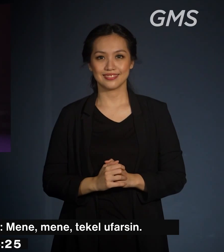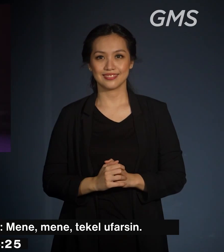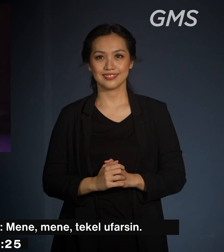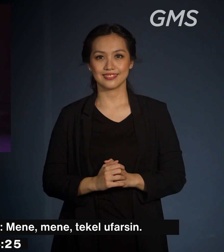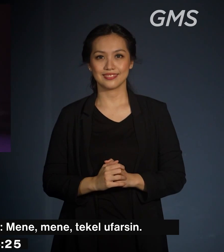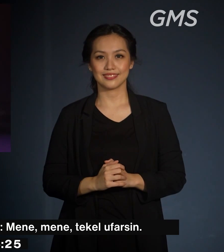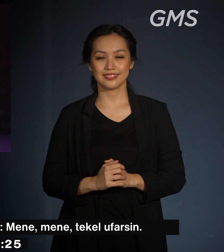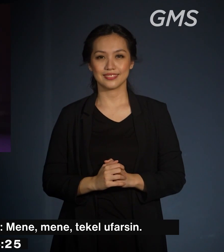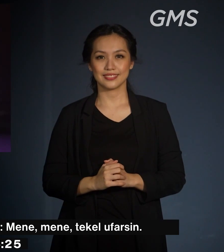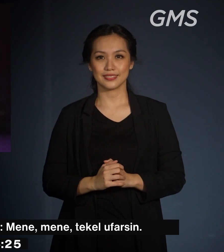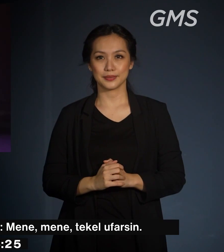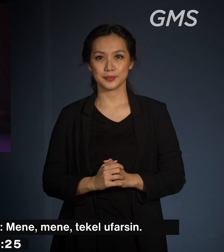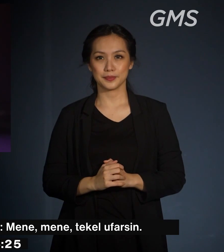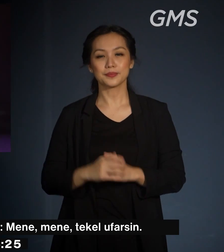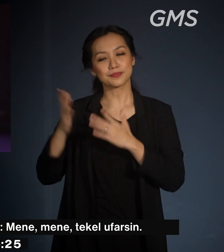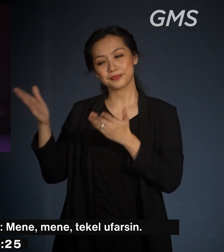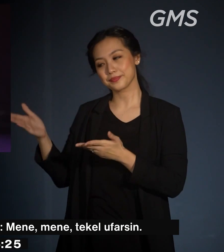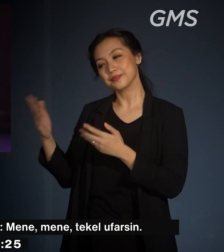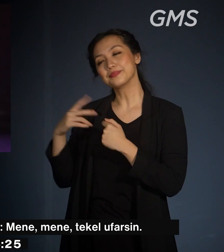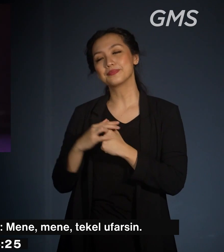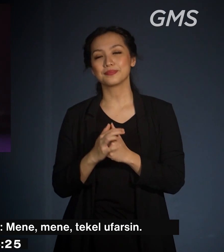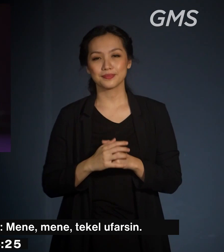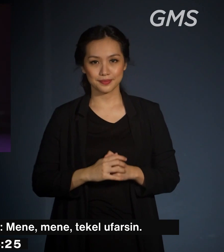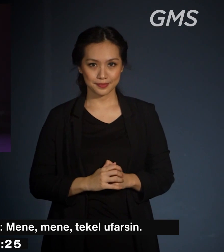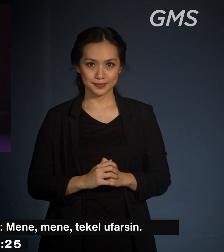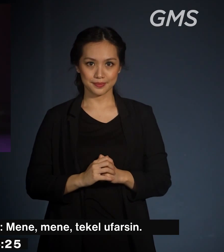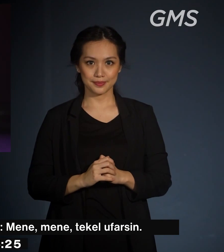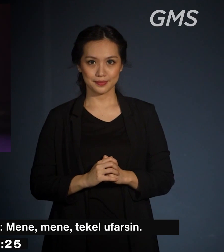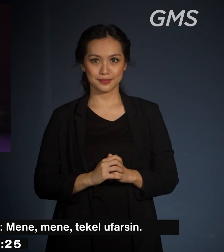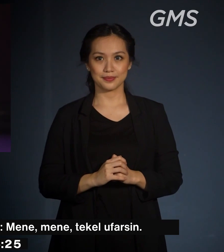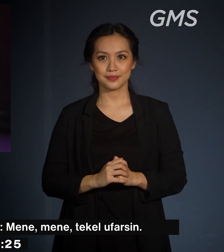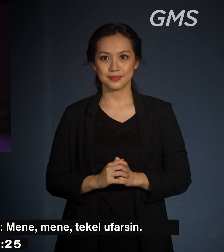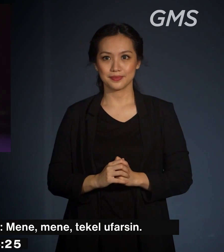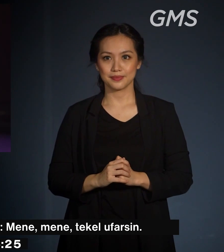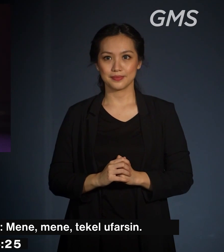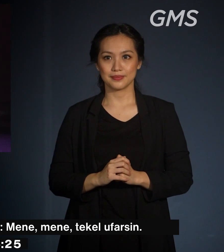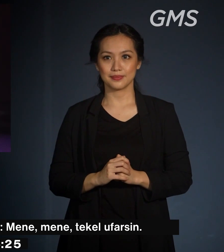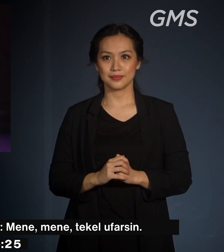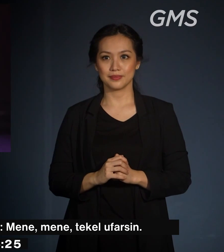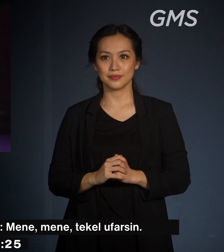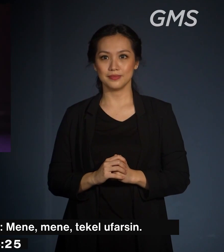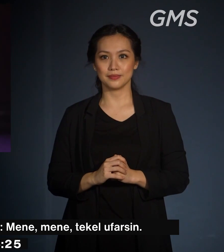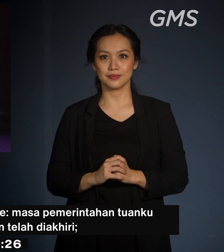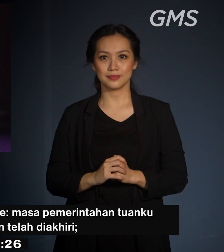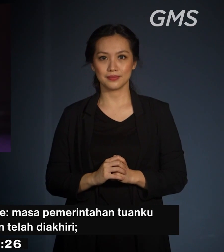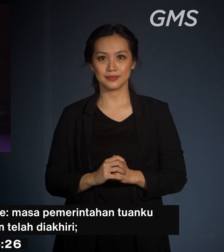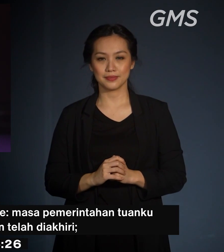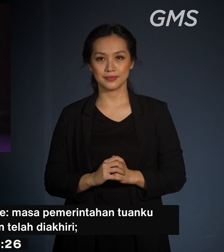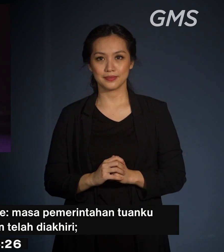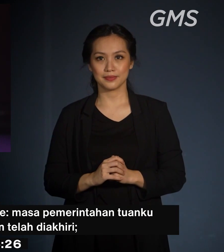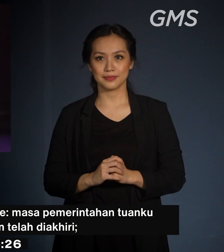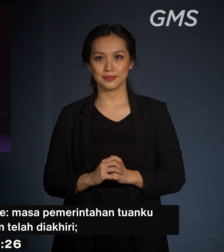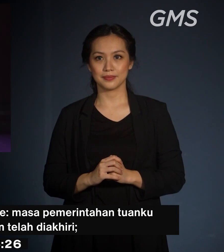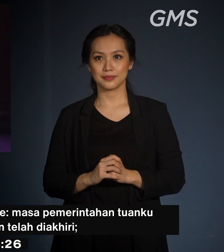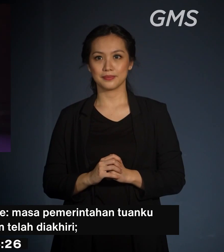Maka inilah tulisan yang tertulis itu. Mene mene tekel urfasin. Dan inilah